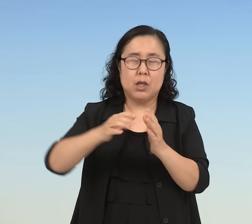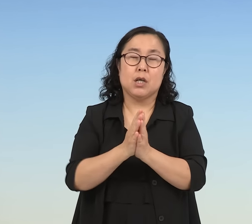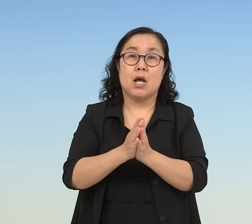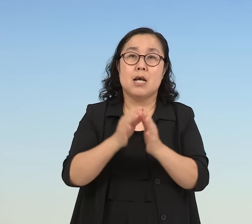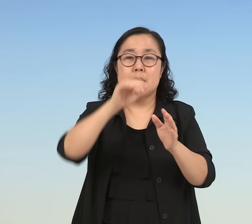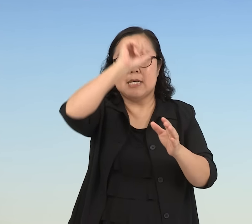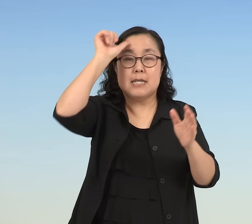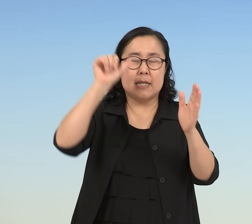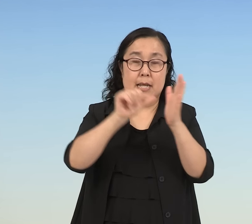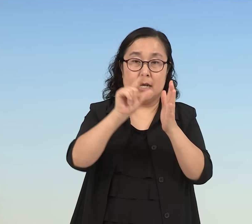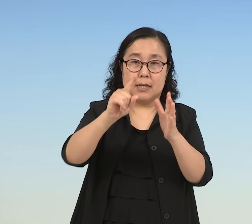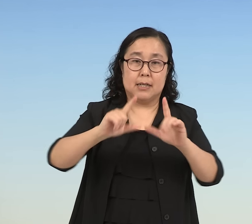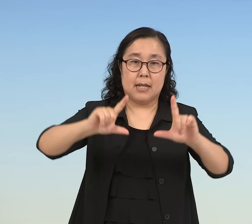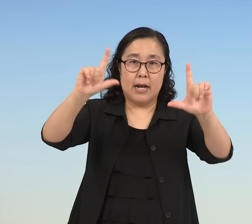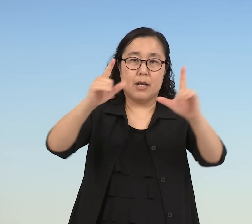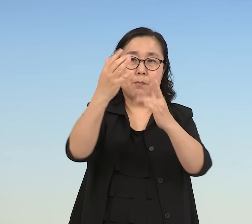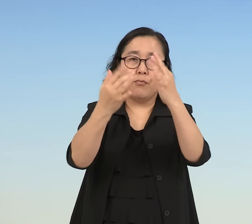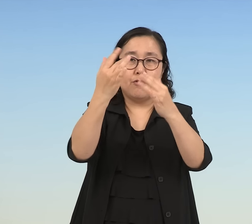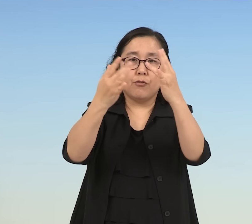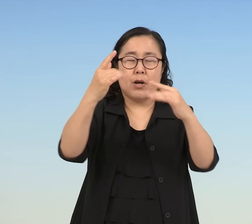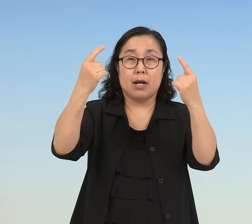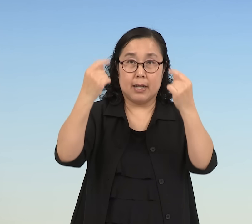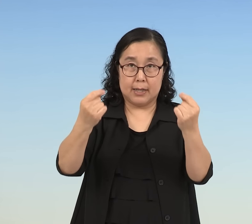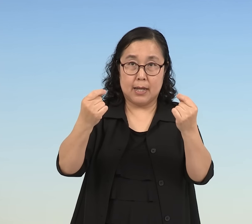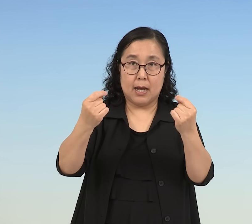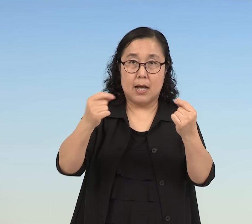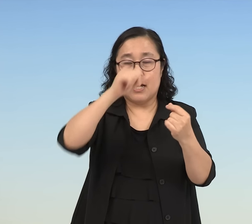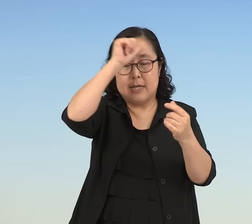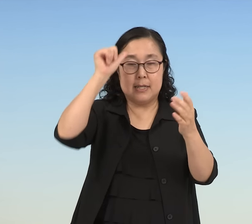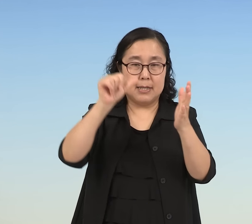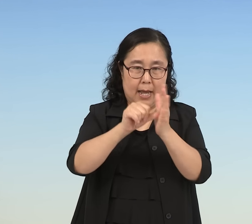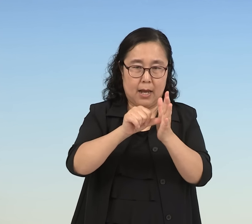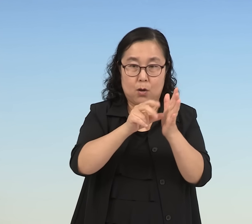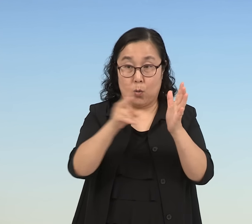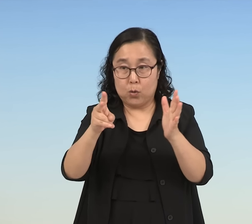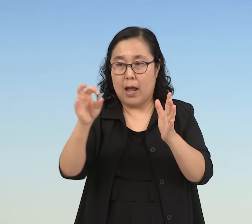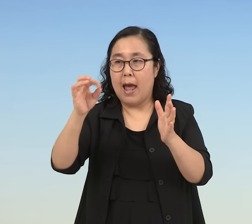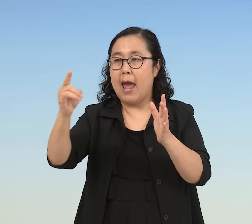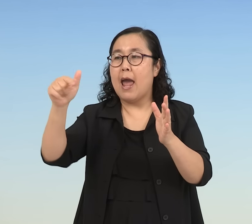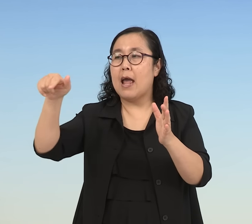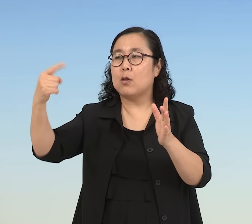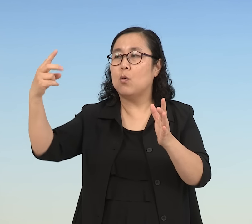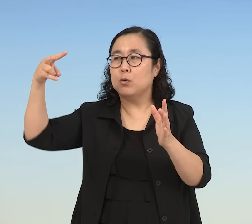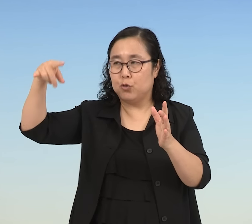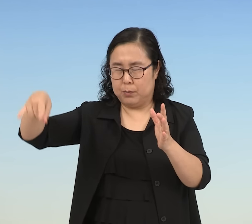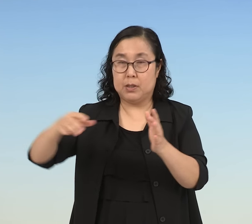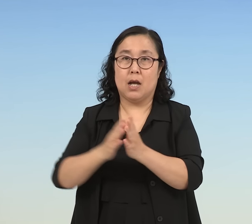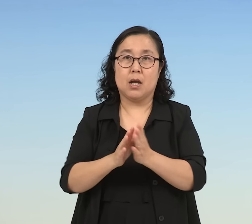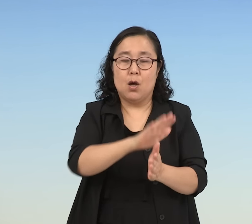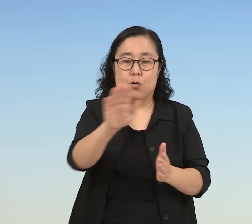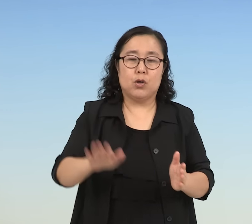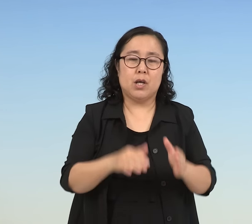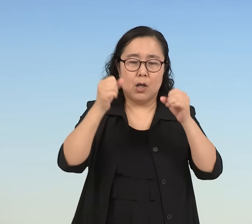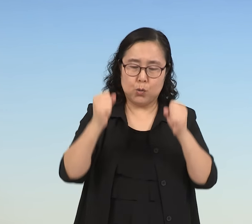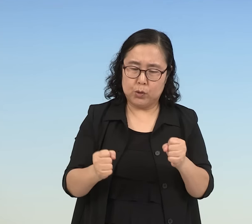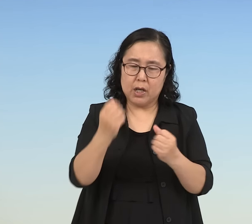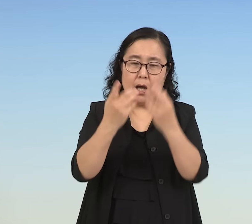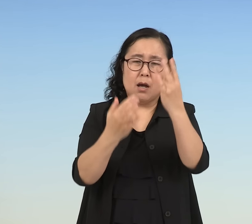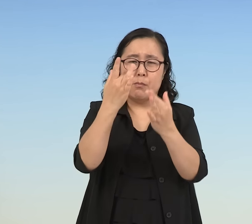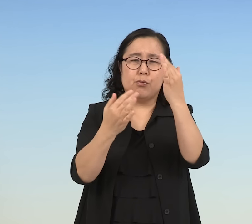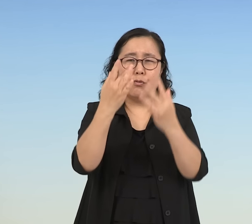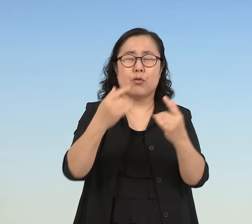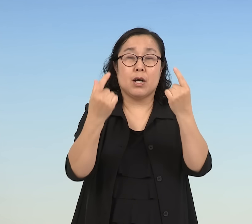같으며 그 영화가 들의 꽃과 같도다. 여기 나오는 인생이 에노시인데요. 여러분 지금 우리 존재 자체가